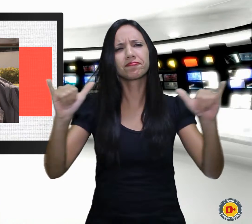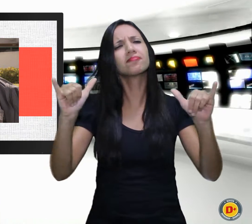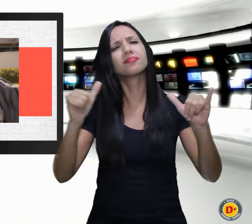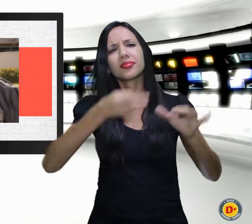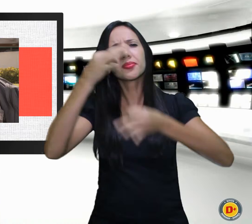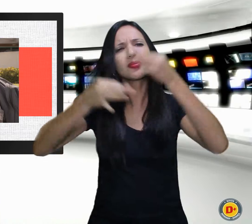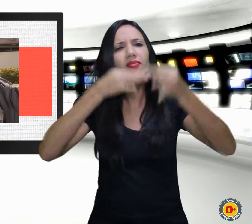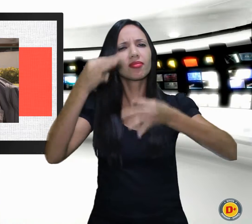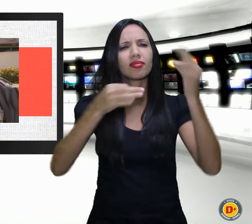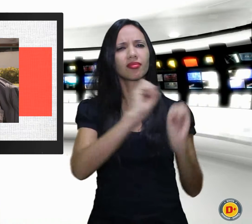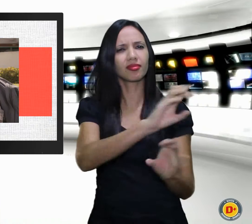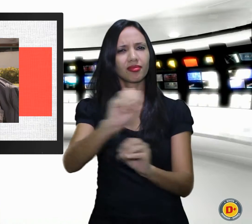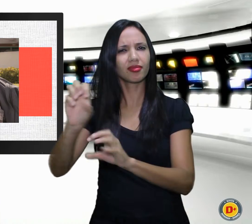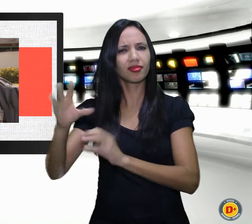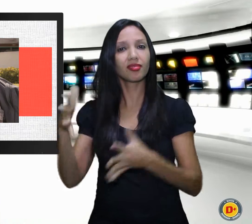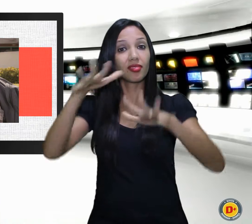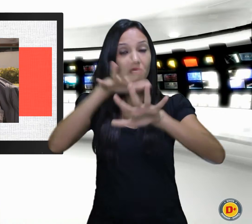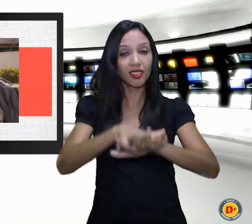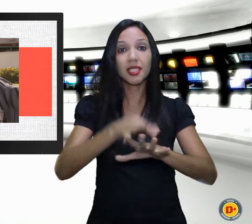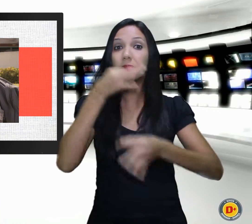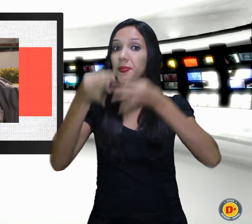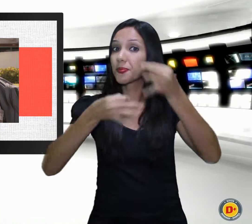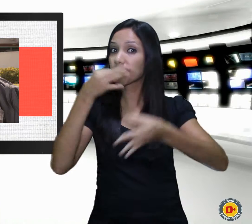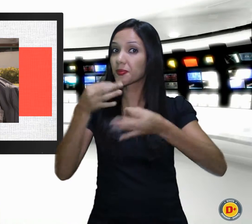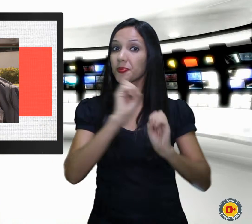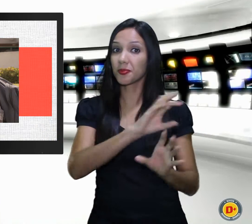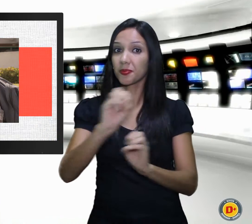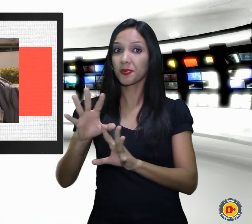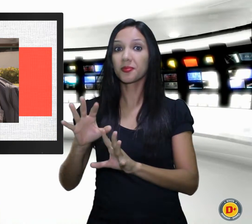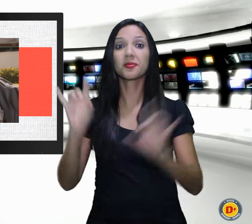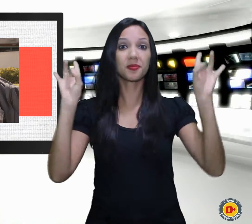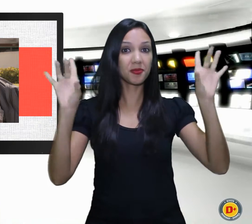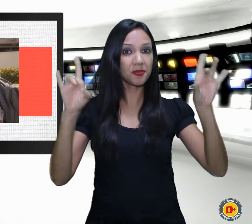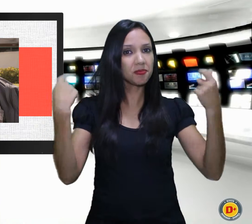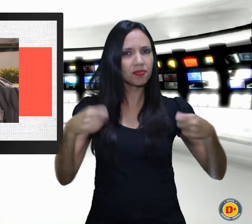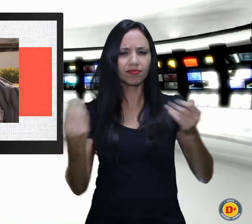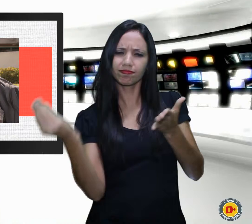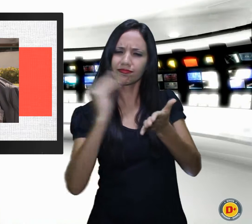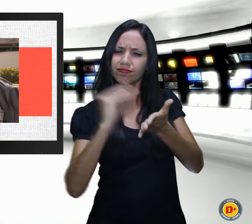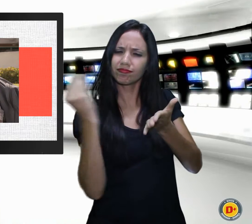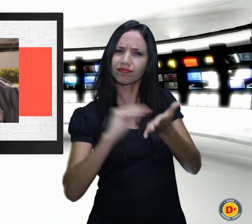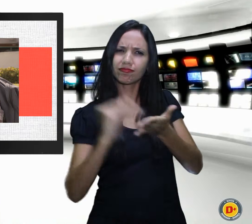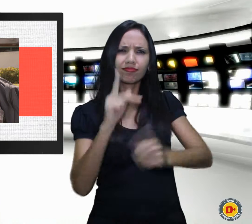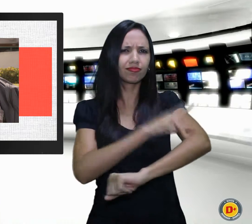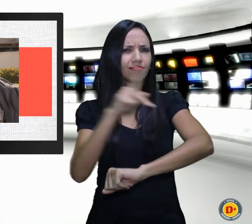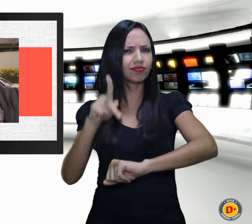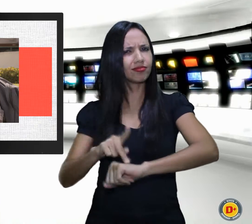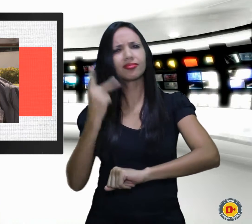inclusiva, na qual foi previsto que a educação especial deve integrar a proposta pedagógica da escola comum.